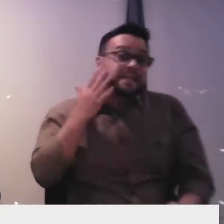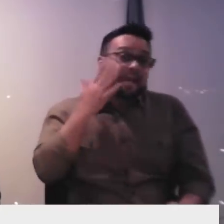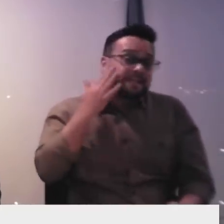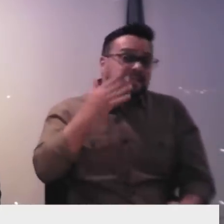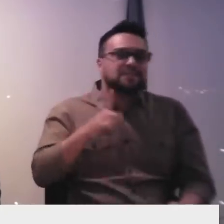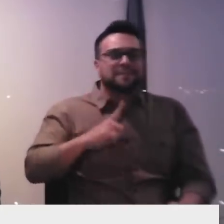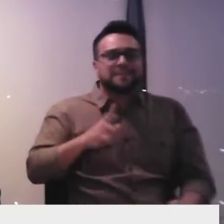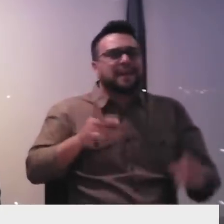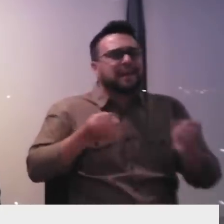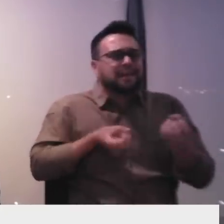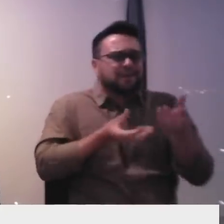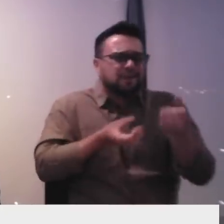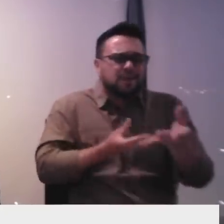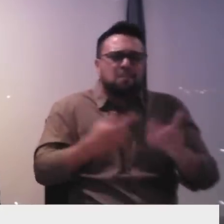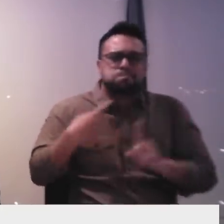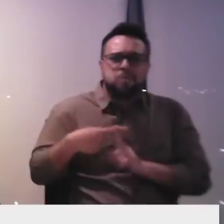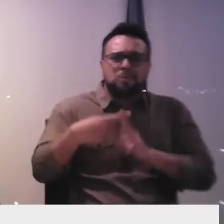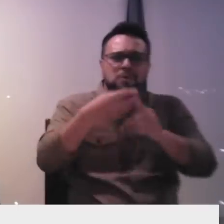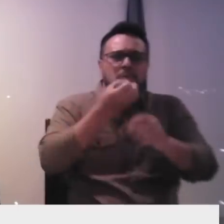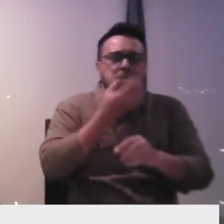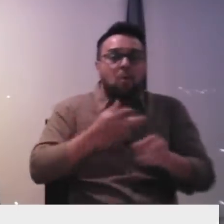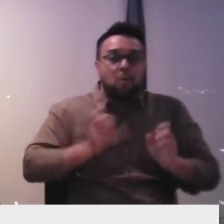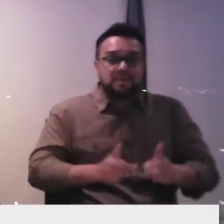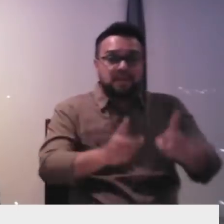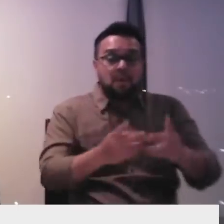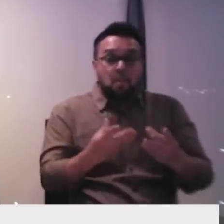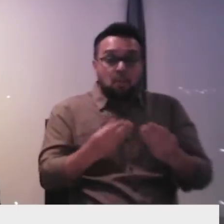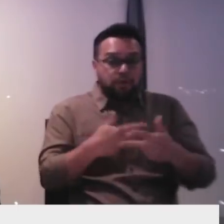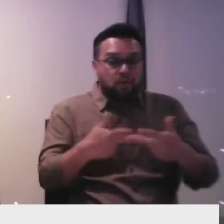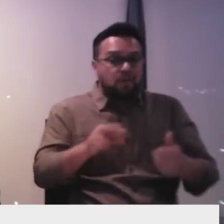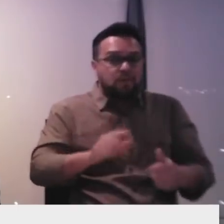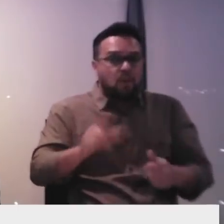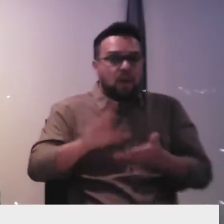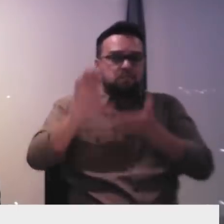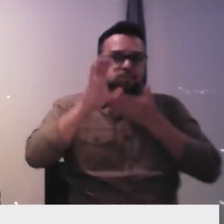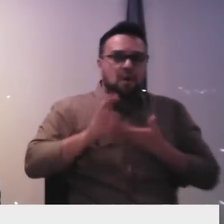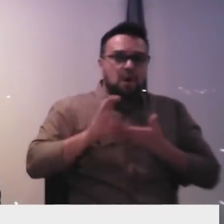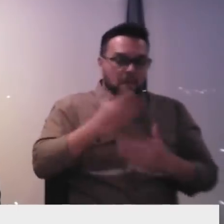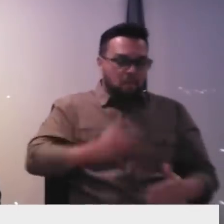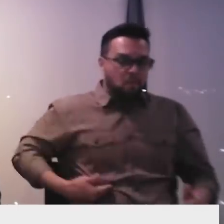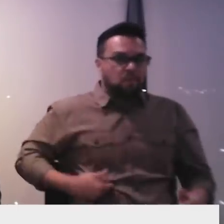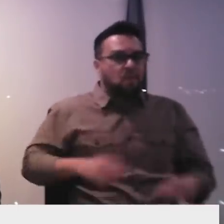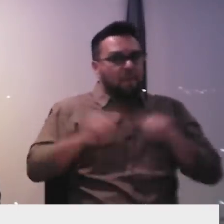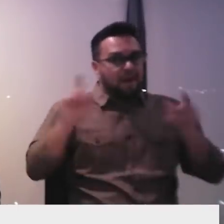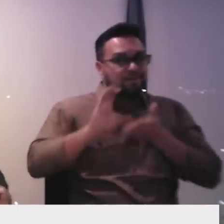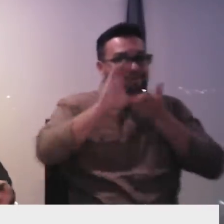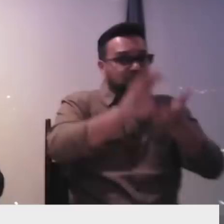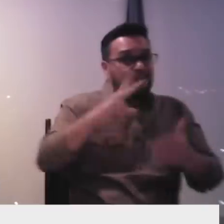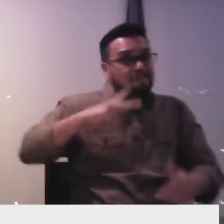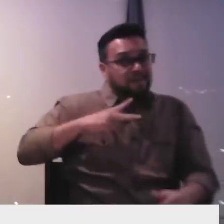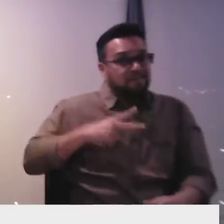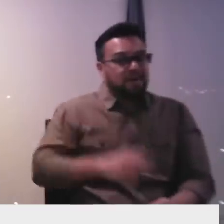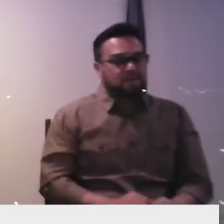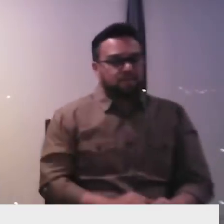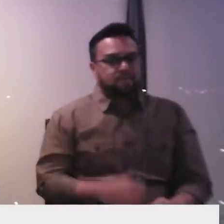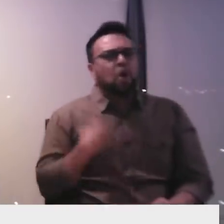ele. Muita coisa não é recurso público, tá? É recurso privado. Mas estamos